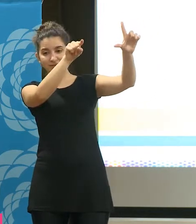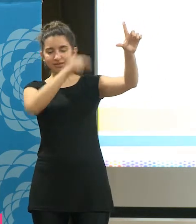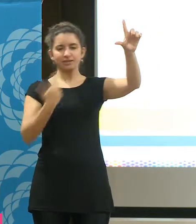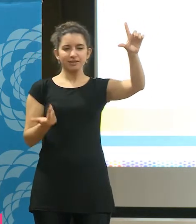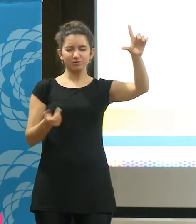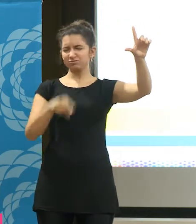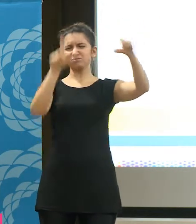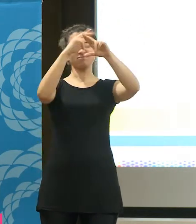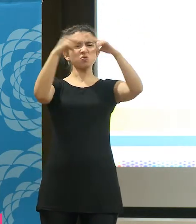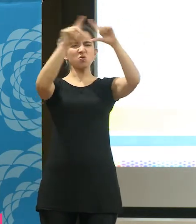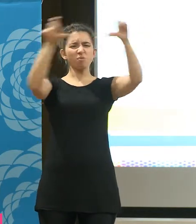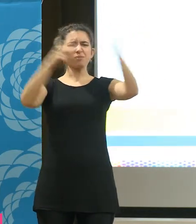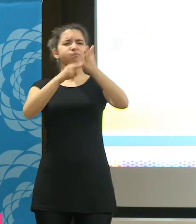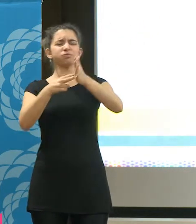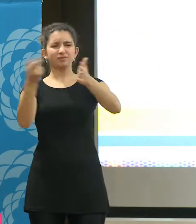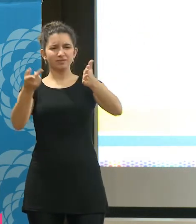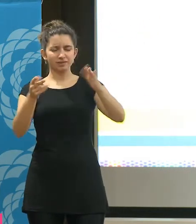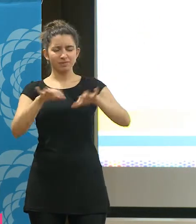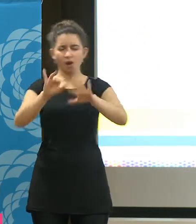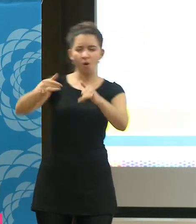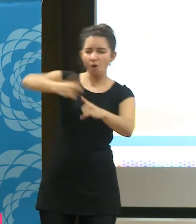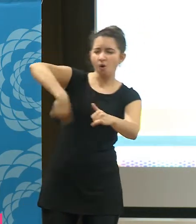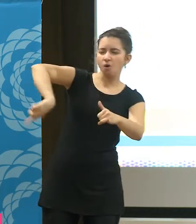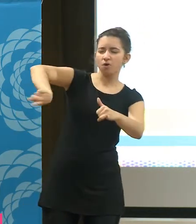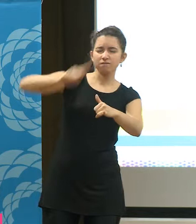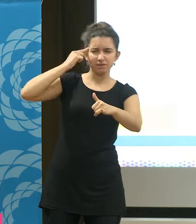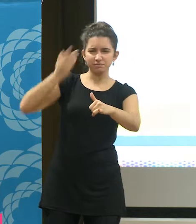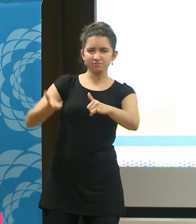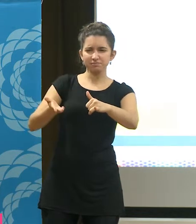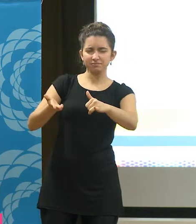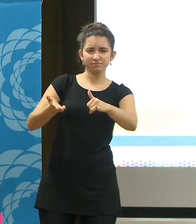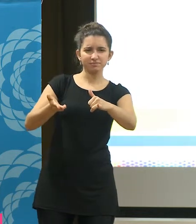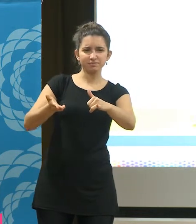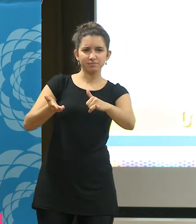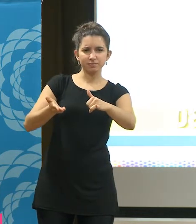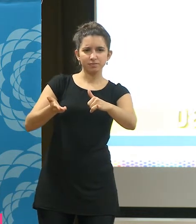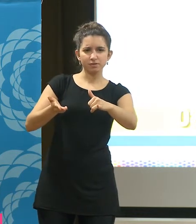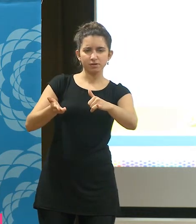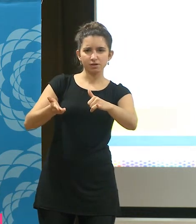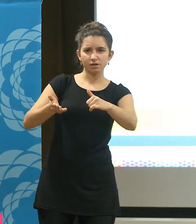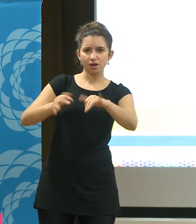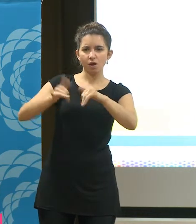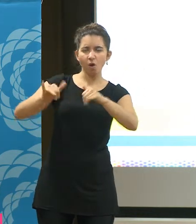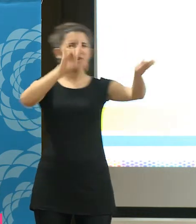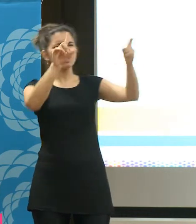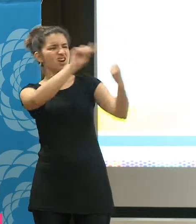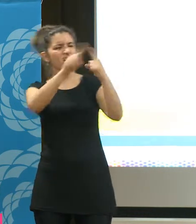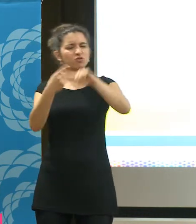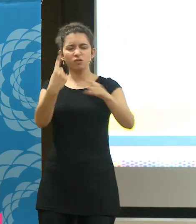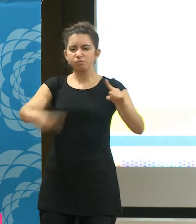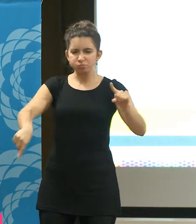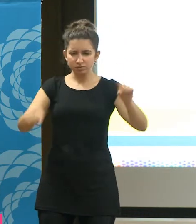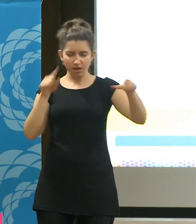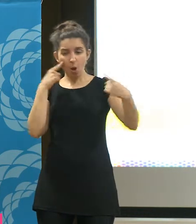buscaba aludir a las dos dimensiones que imaginábamos en ese momento estaban presentes en la relación de los jóvenes con la tele.